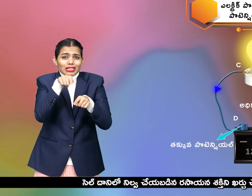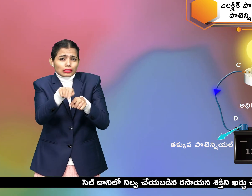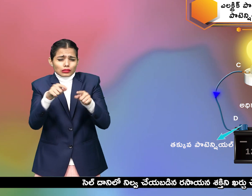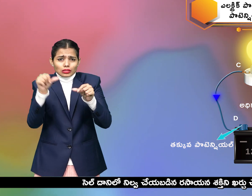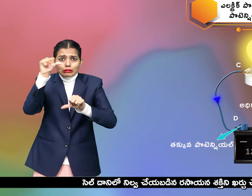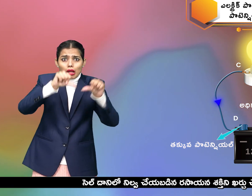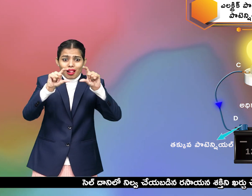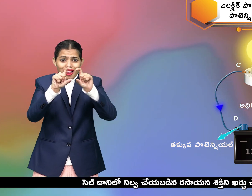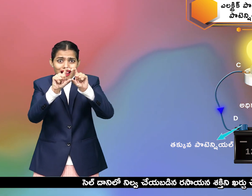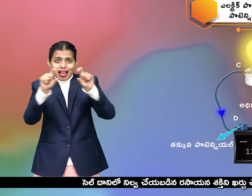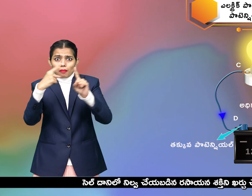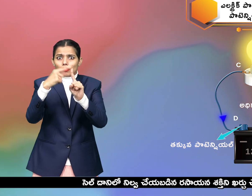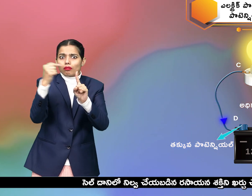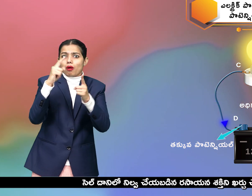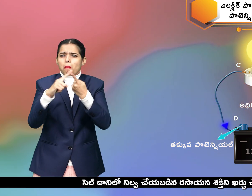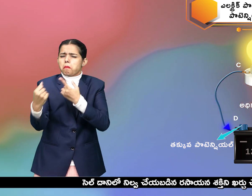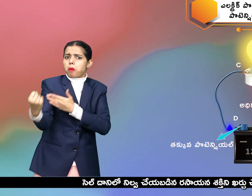చేయాలి.